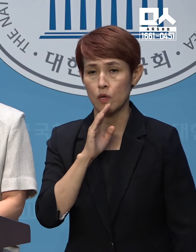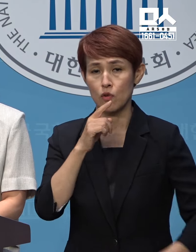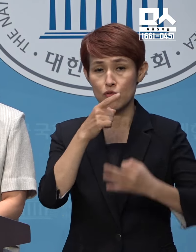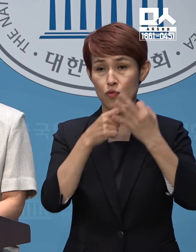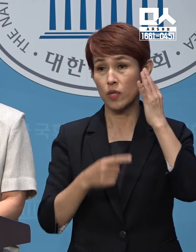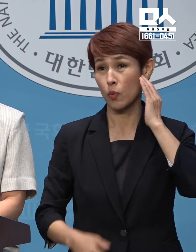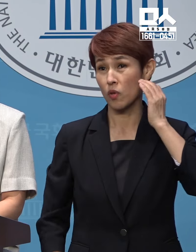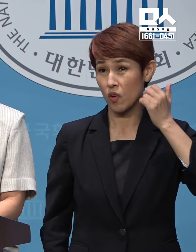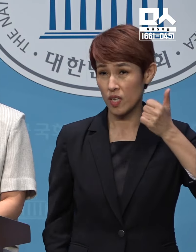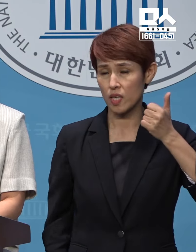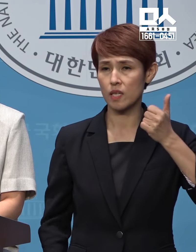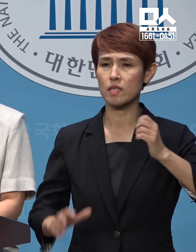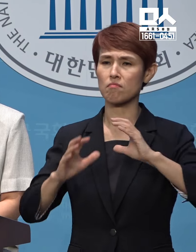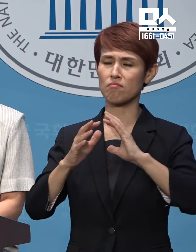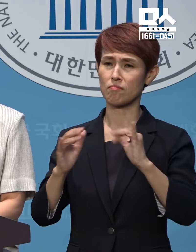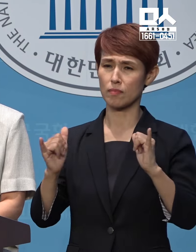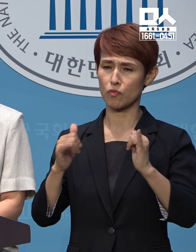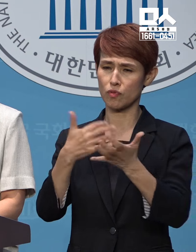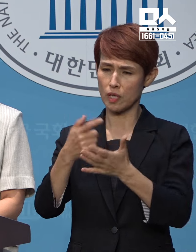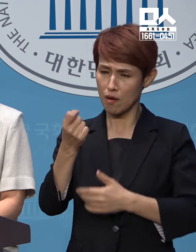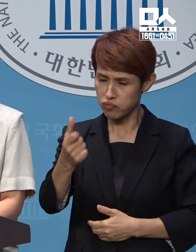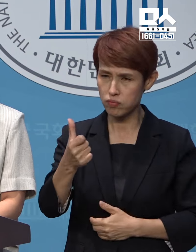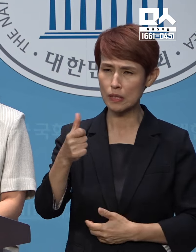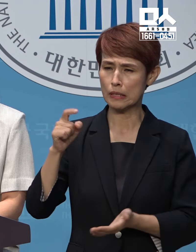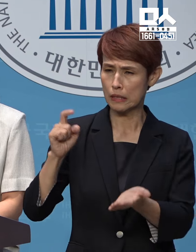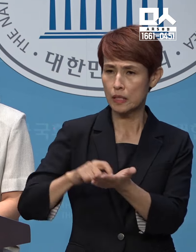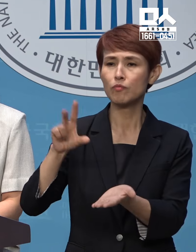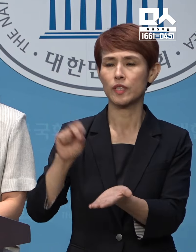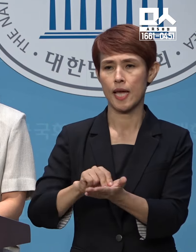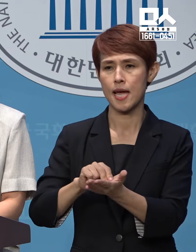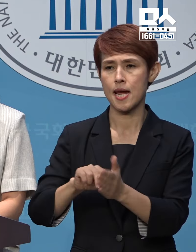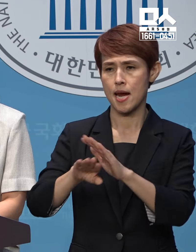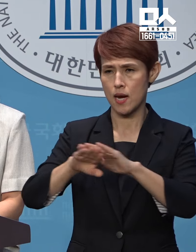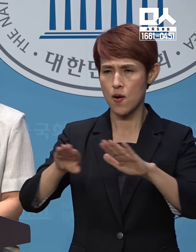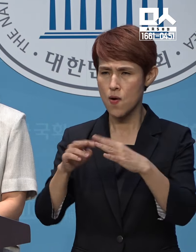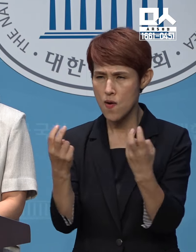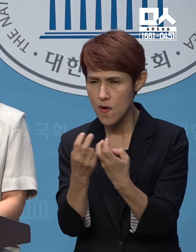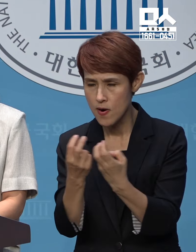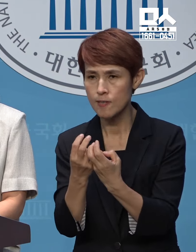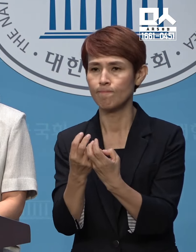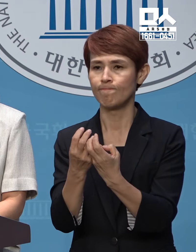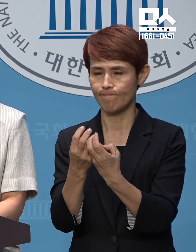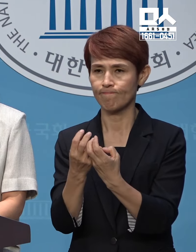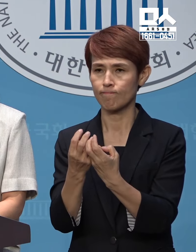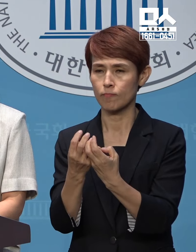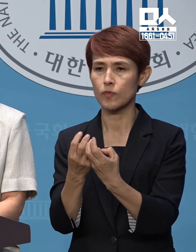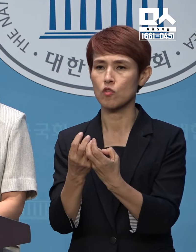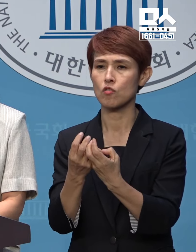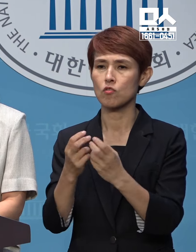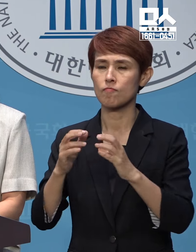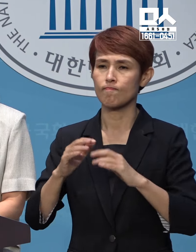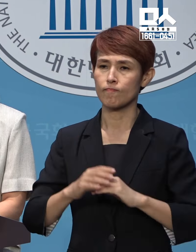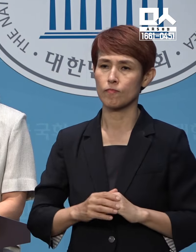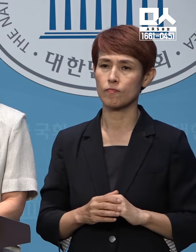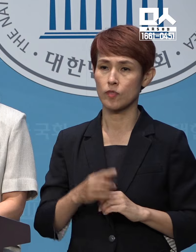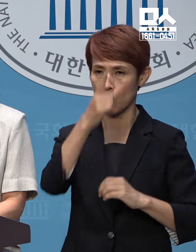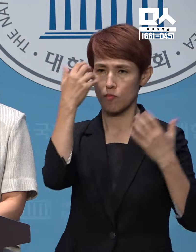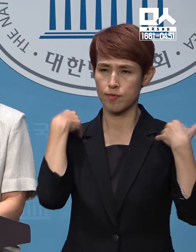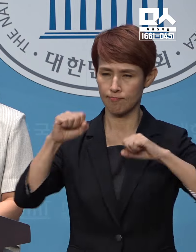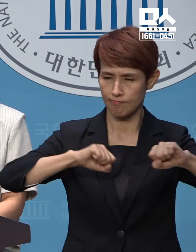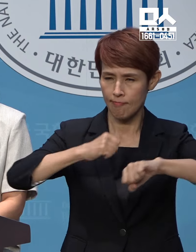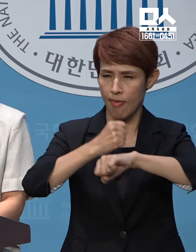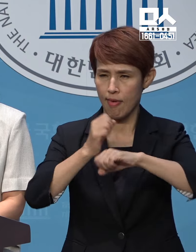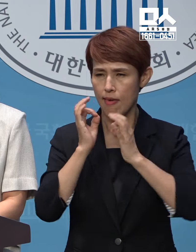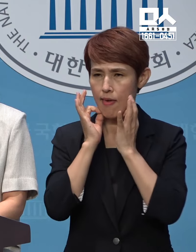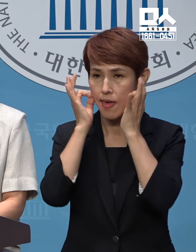대통령이 인구 국가 비상사태를 선언하고 저출산 문제를 극복하는 그날까지 범국가적 총력 대응 체계를